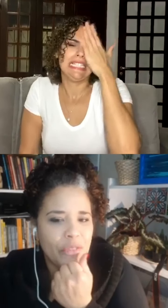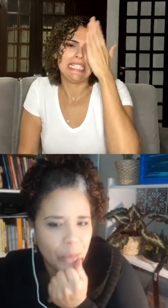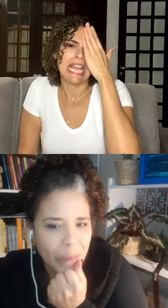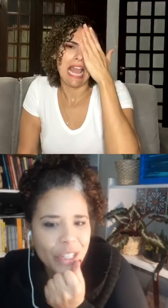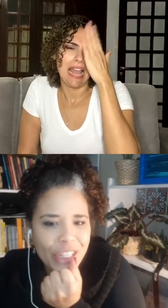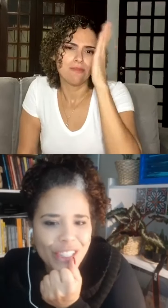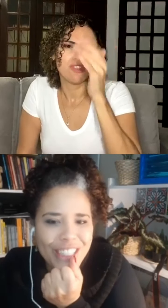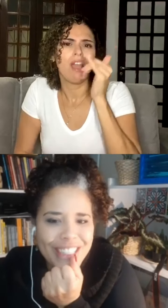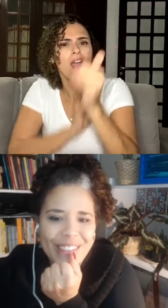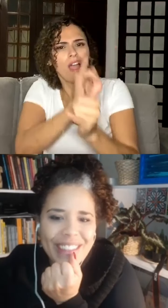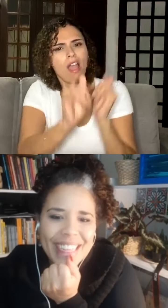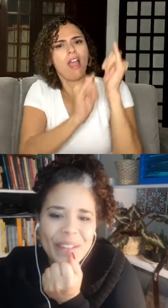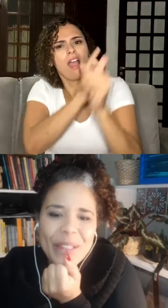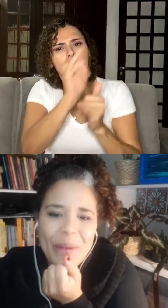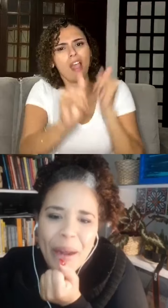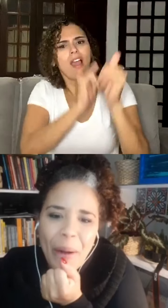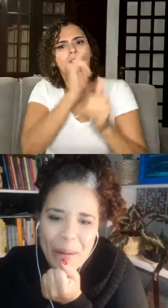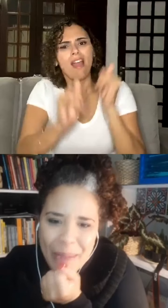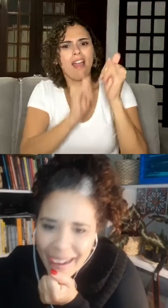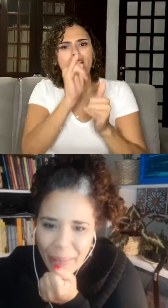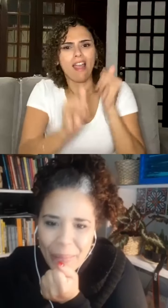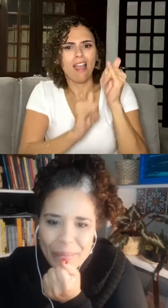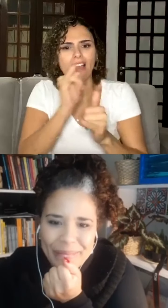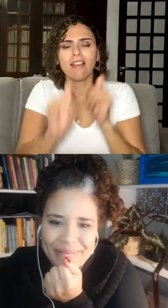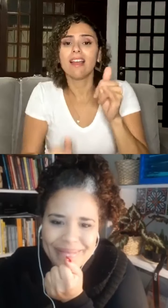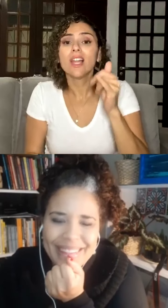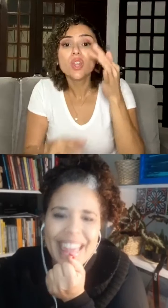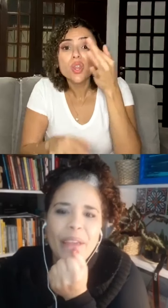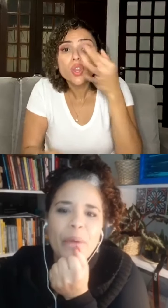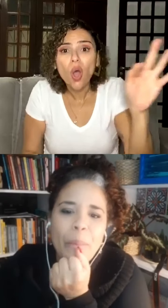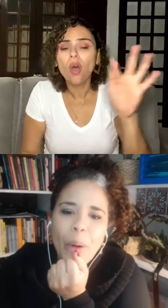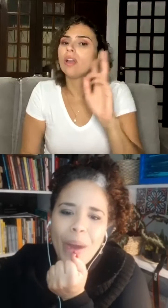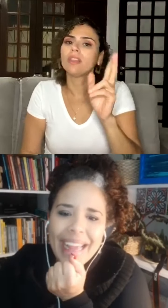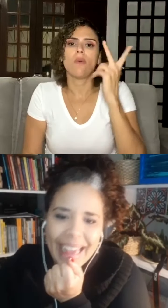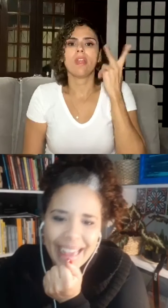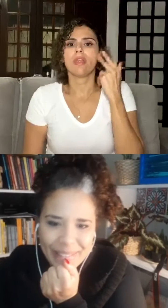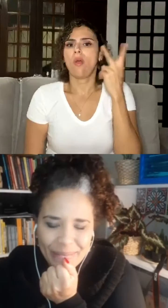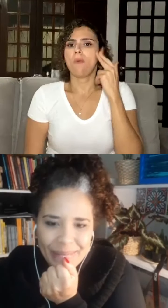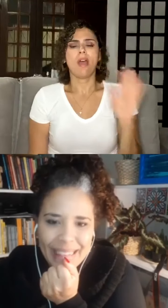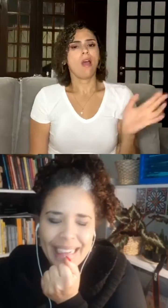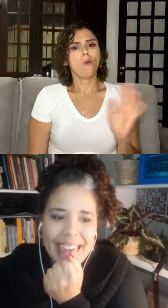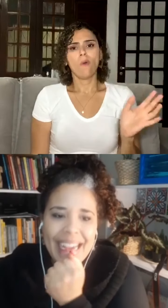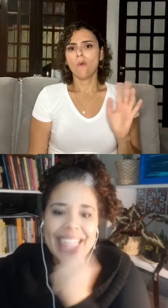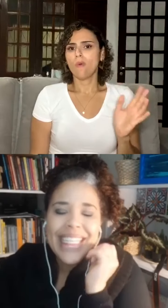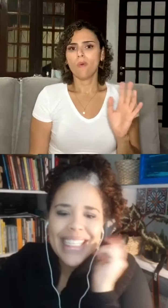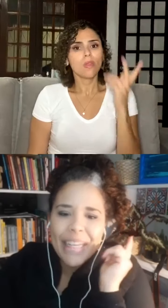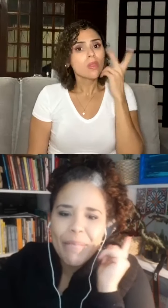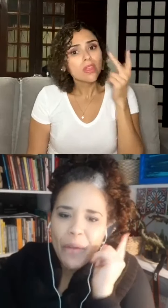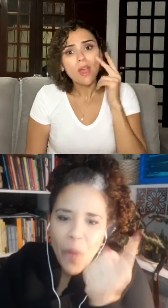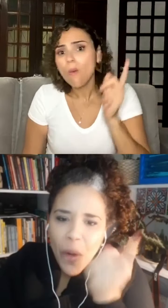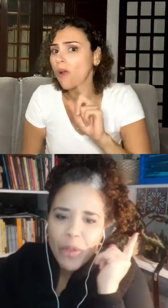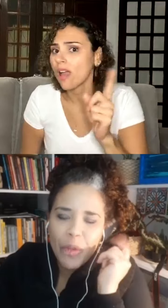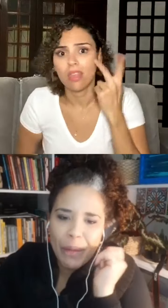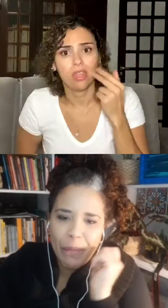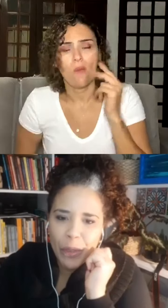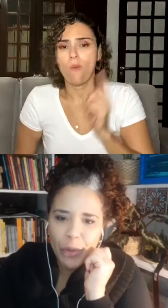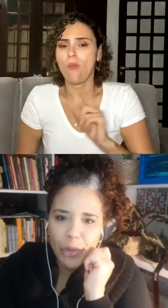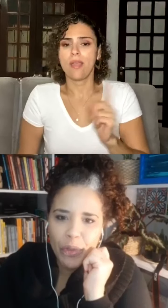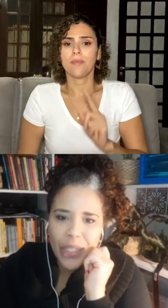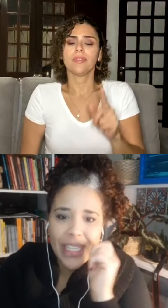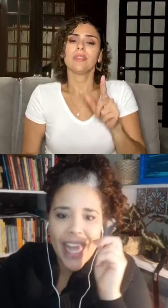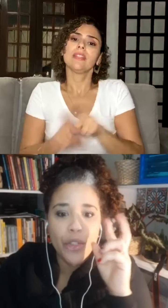ouvindo bastante isso, que ter dor não é normal. Tem um porquê. Existe também um outro